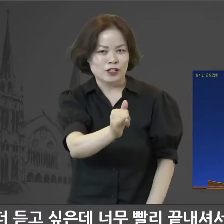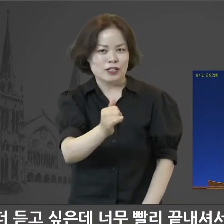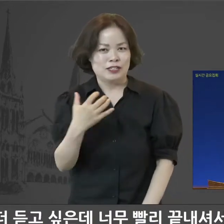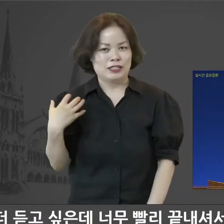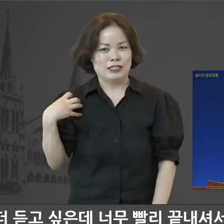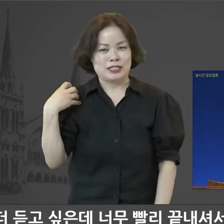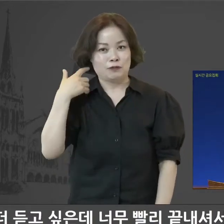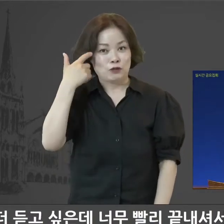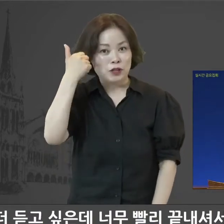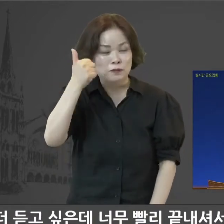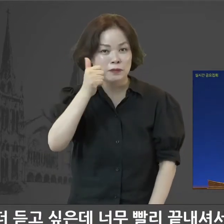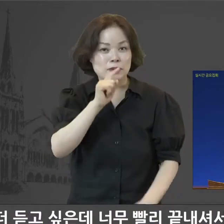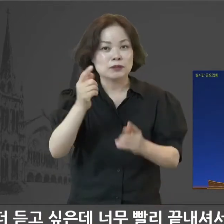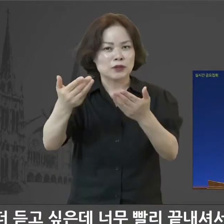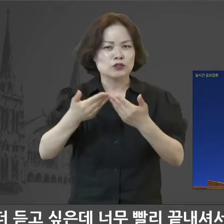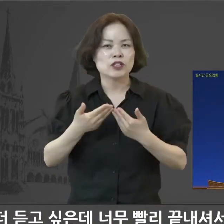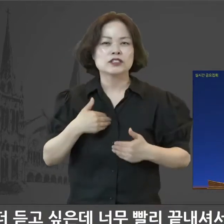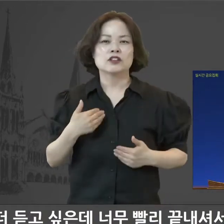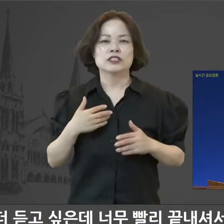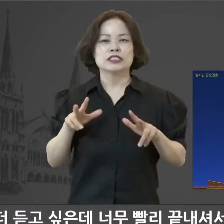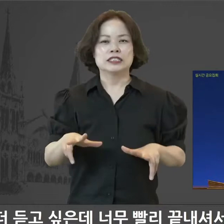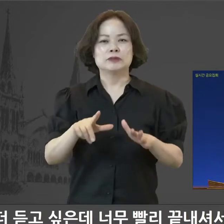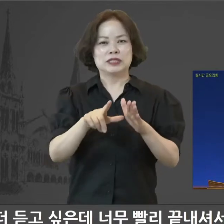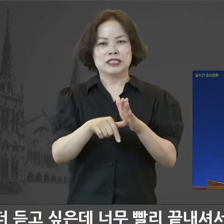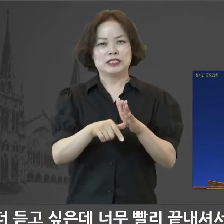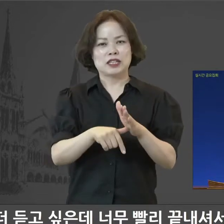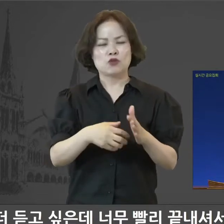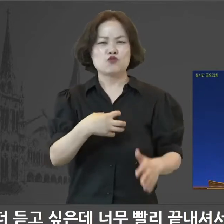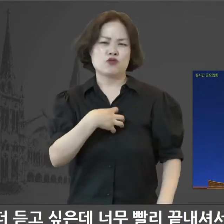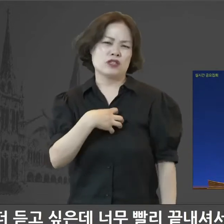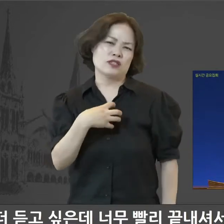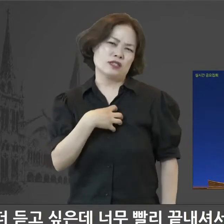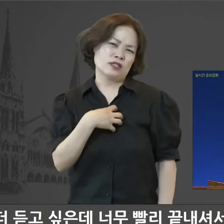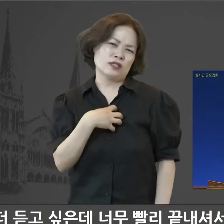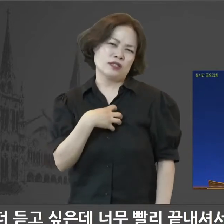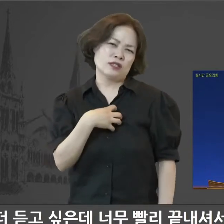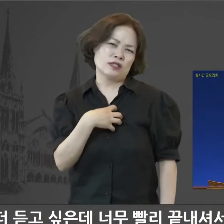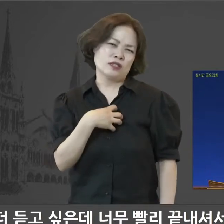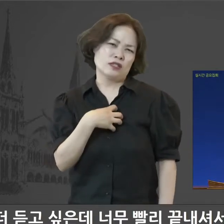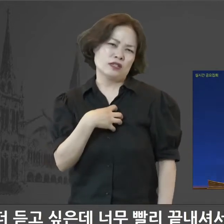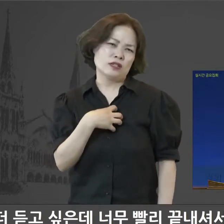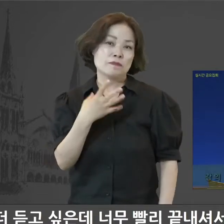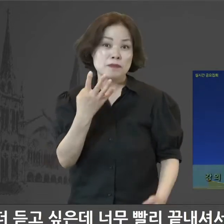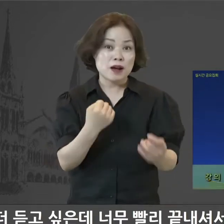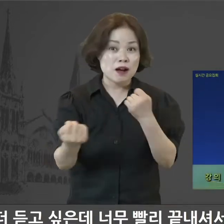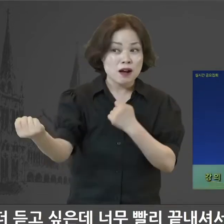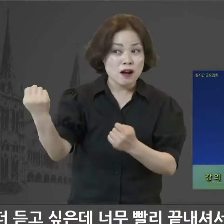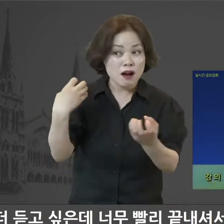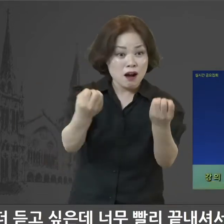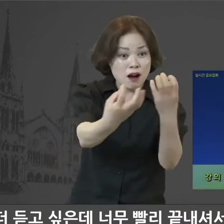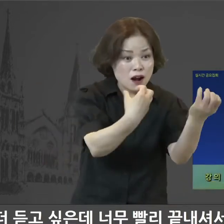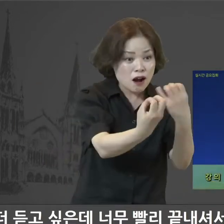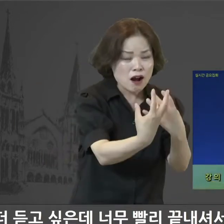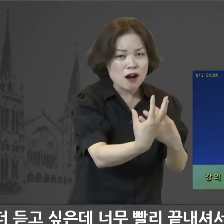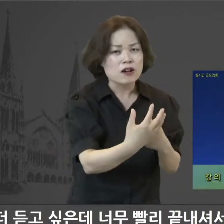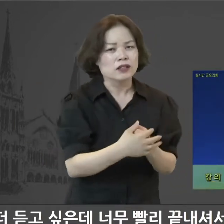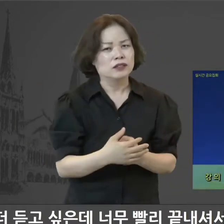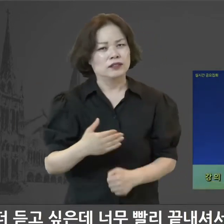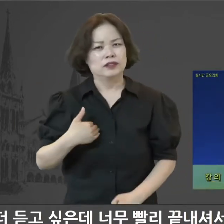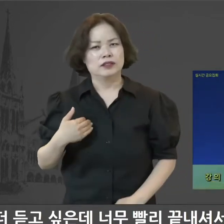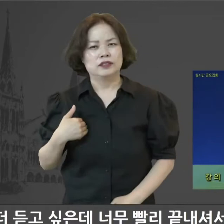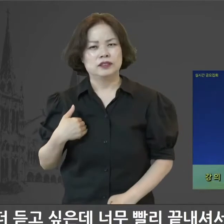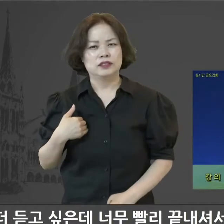말씀을 해주셨는데 저는 지금 이 시대가 위기다 이런 얘기들을 많이 해요. 그리고 제가 사실